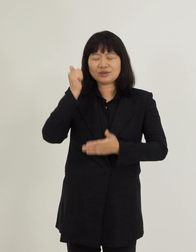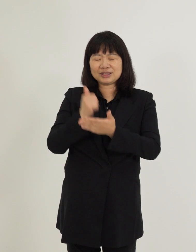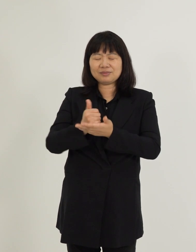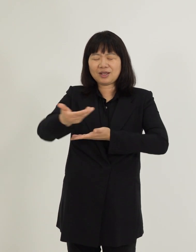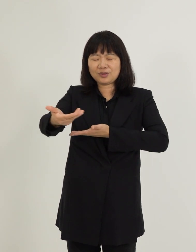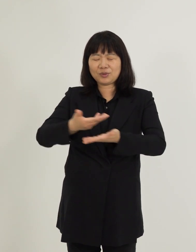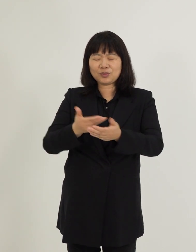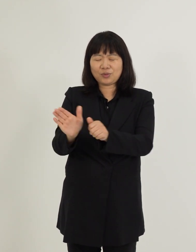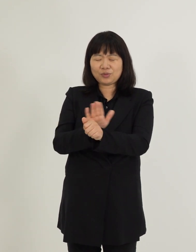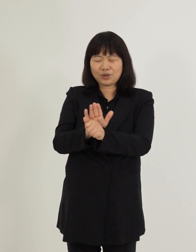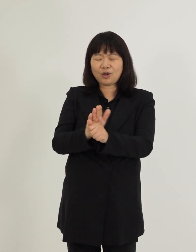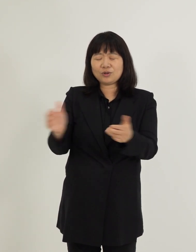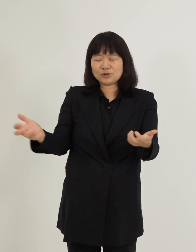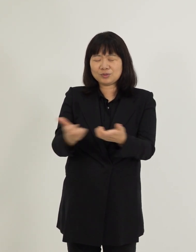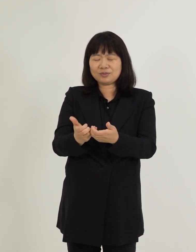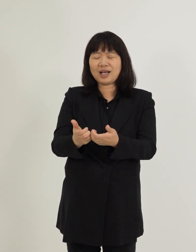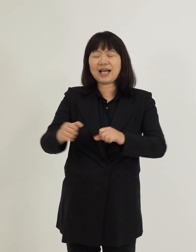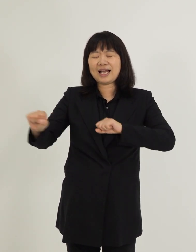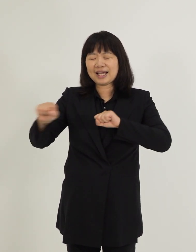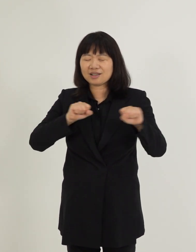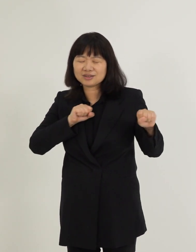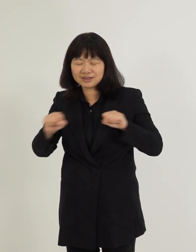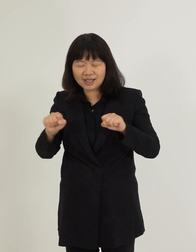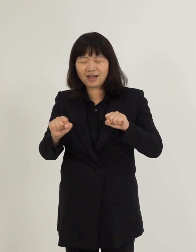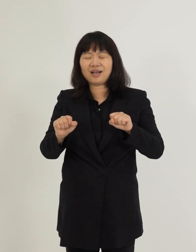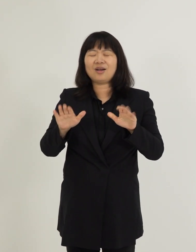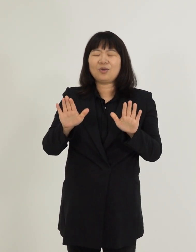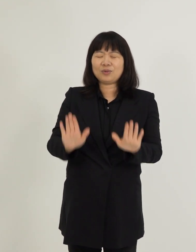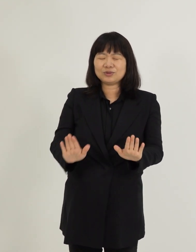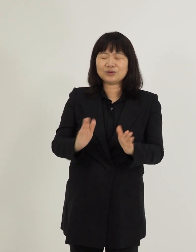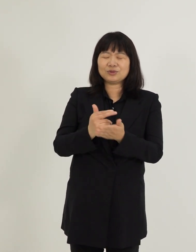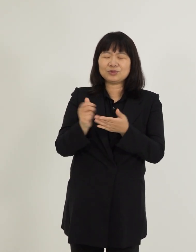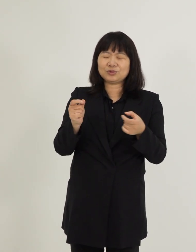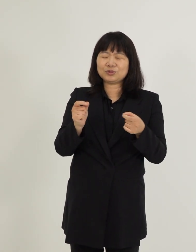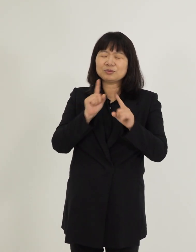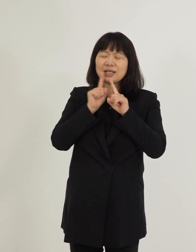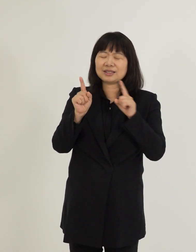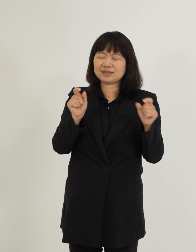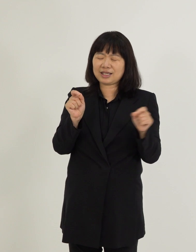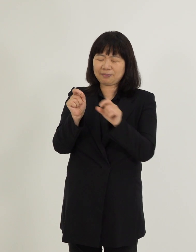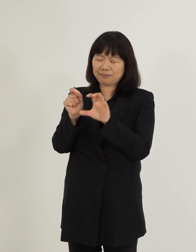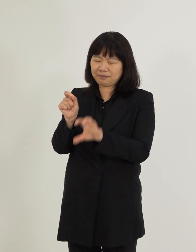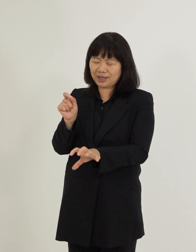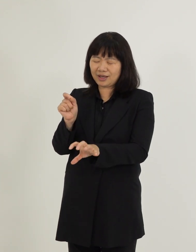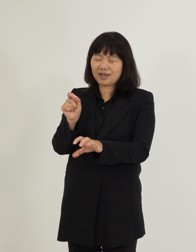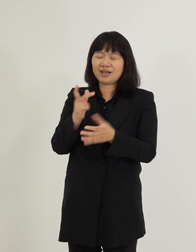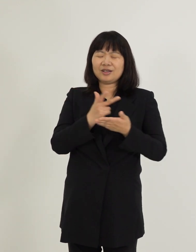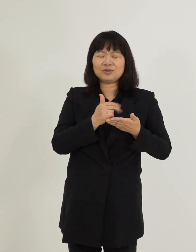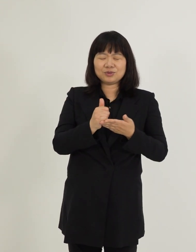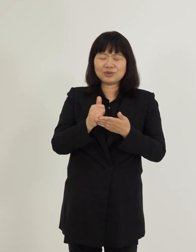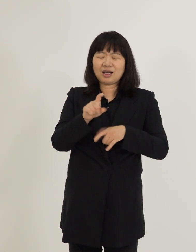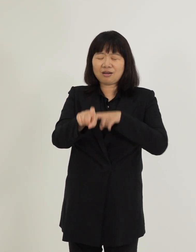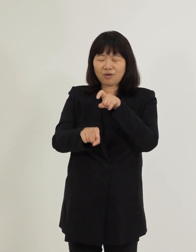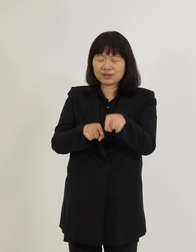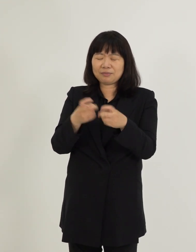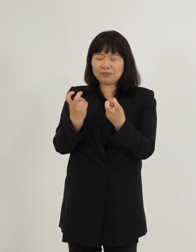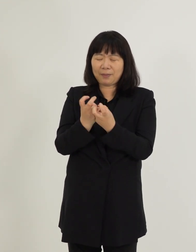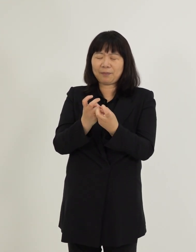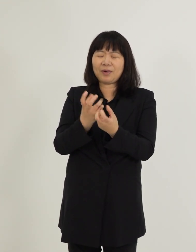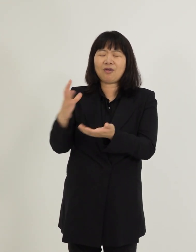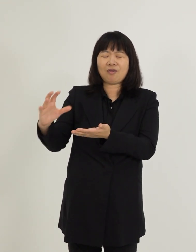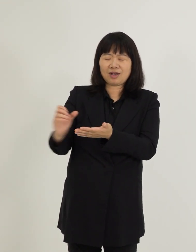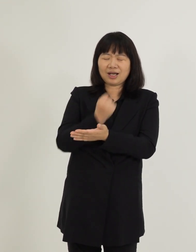성령님의 교통 위로 충만하신 역사가 오늘도 주의 말씀 앞에 주님의 걸으신